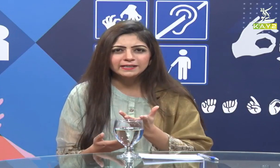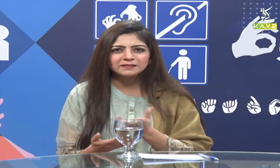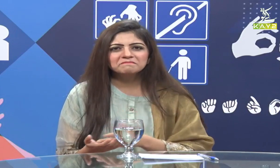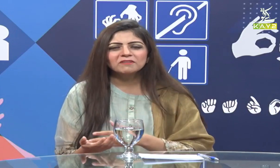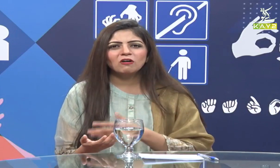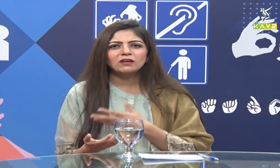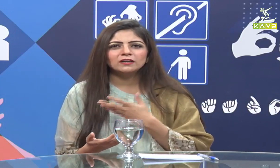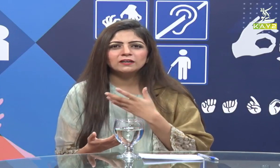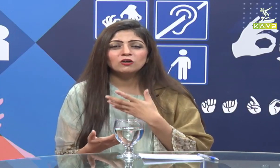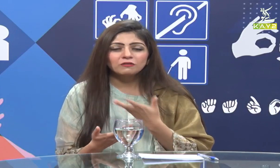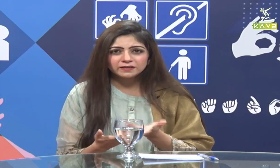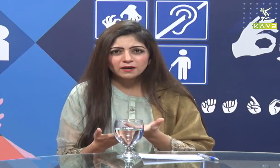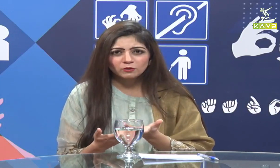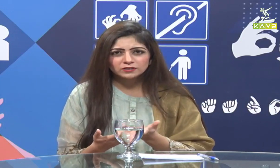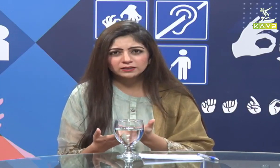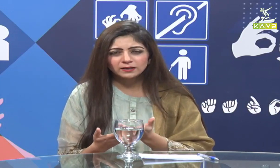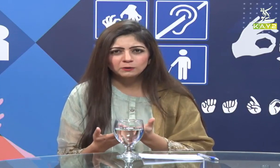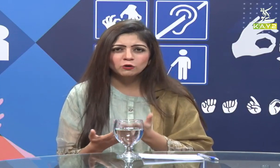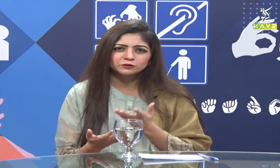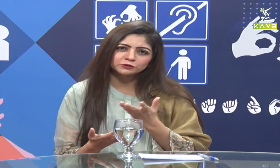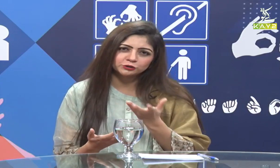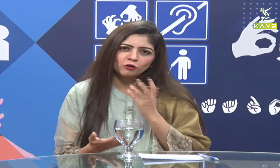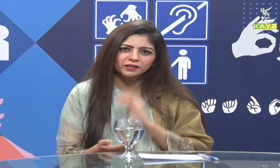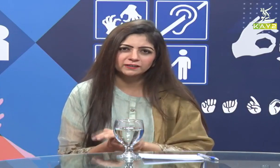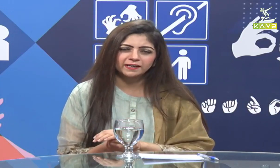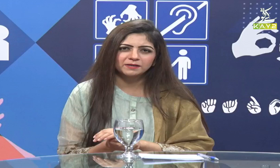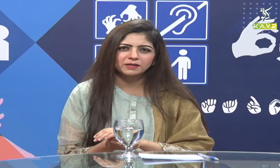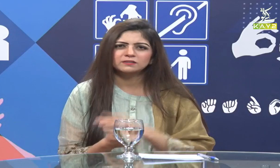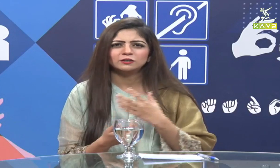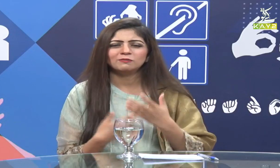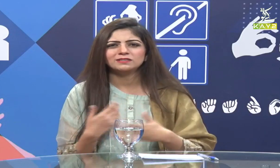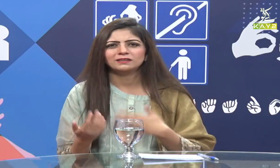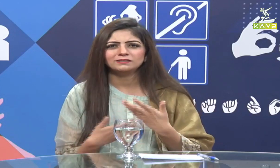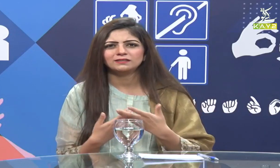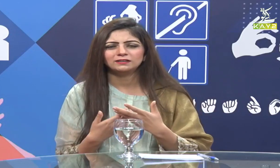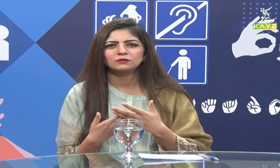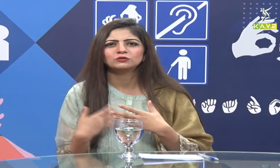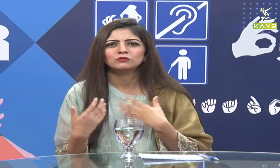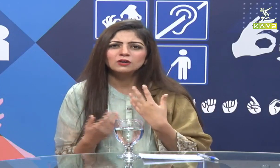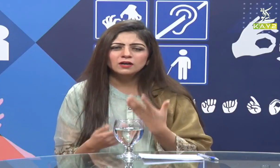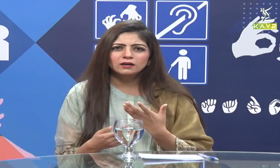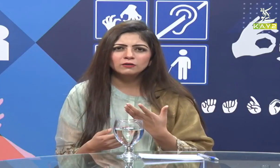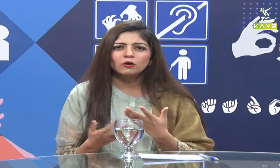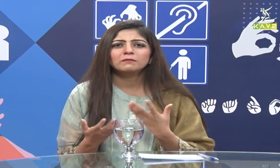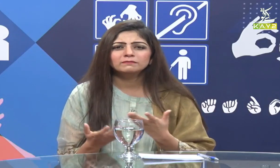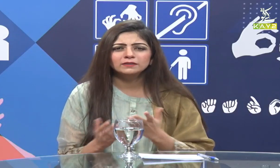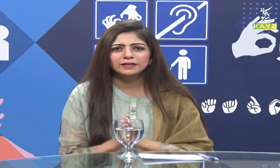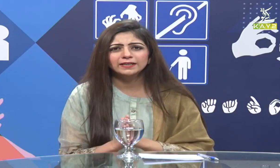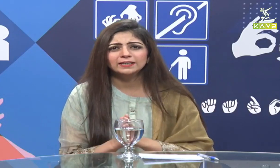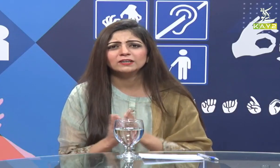टी और कॉफ़ी का बहुत ज़्यादा लोग शौक़ रखते हैं कि भाई सर्दियों में ज़्यादा से ज़्यादा ख़ुद को वार्म रखने के लिए